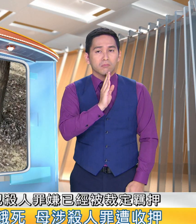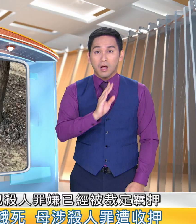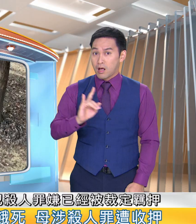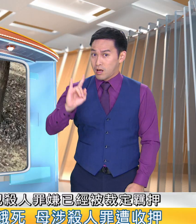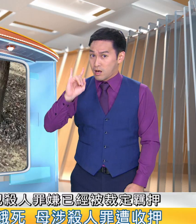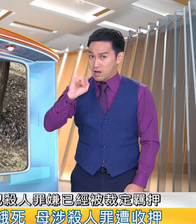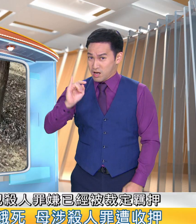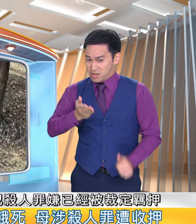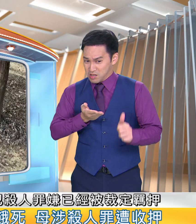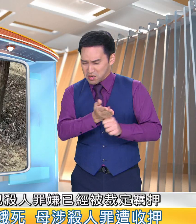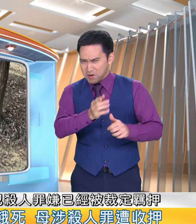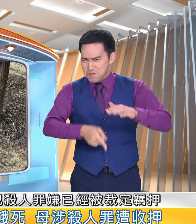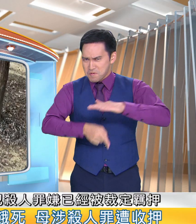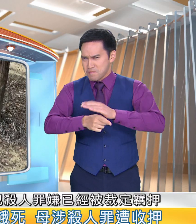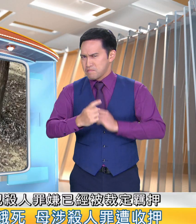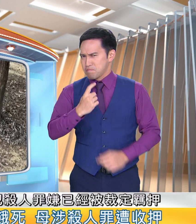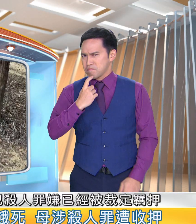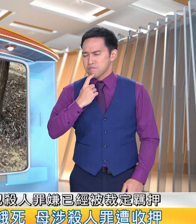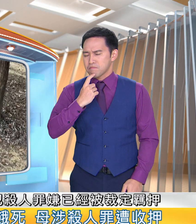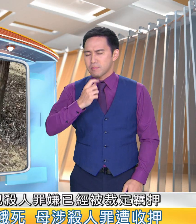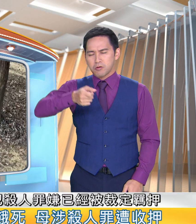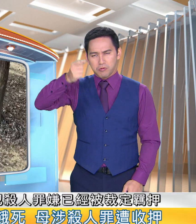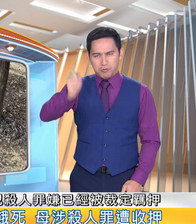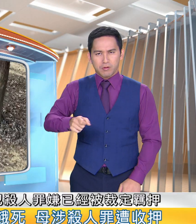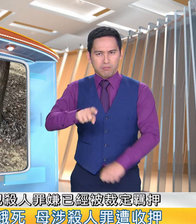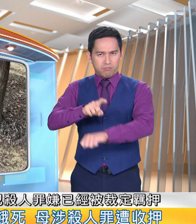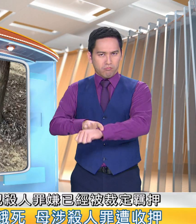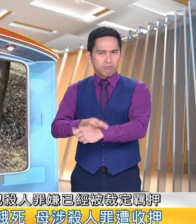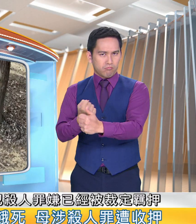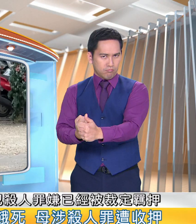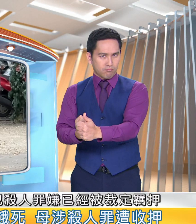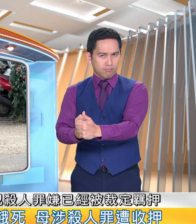嫌，已经被裁定羁押。